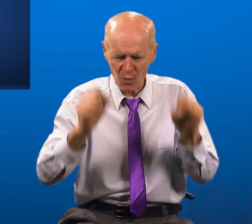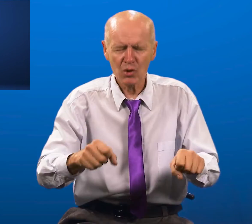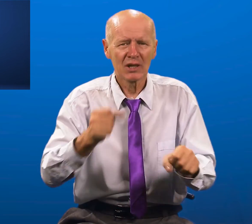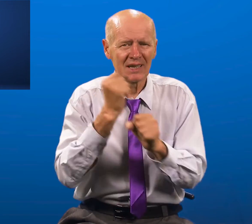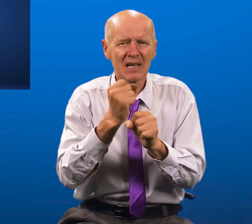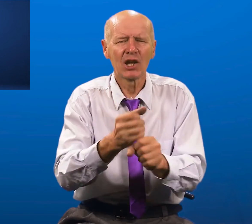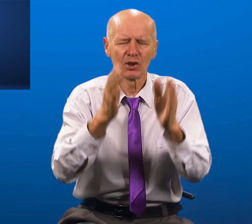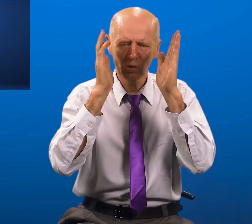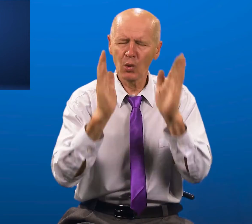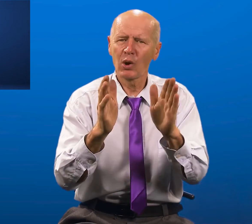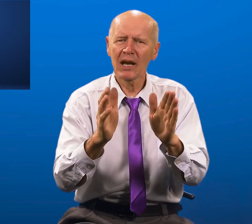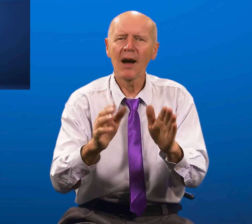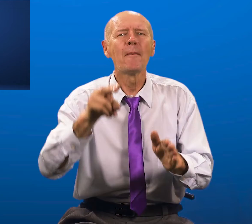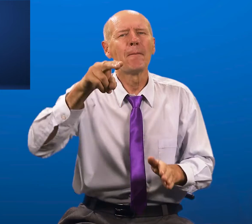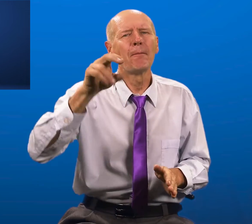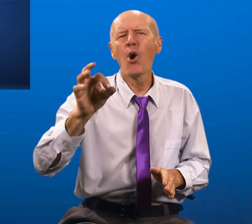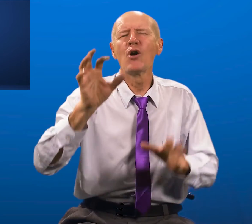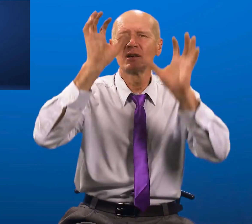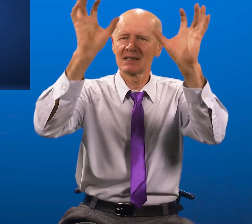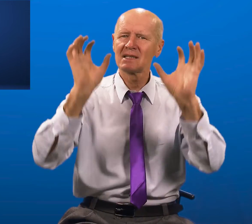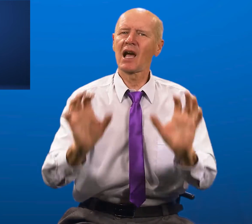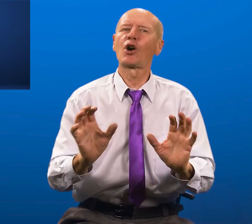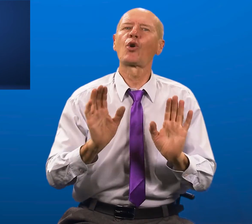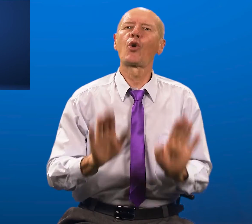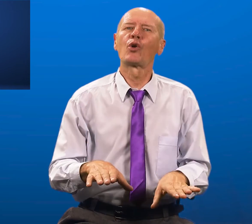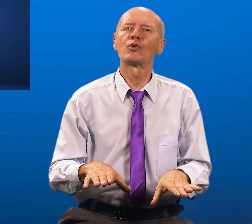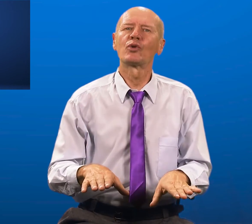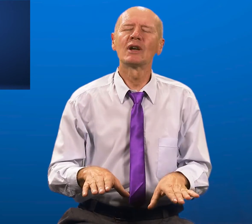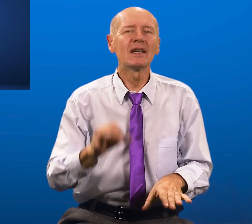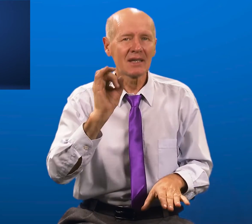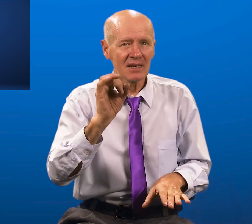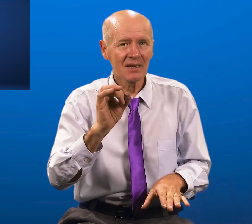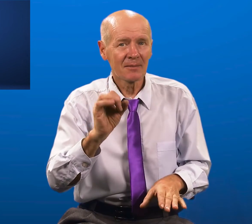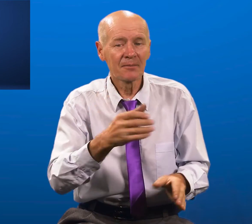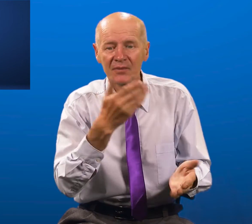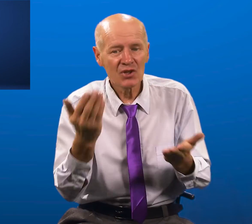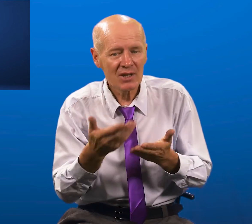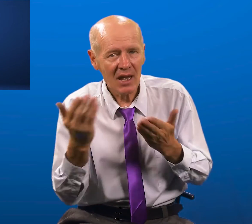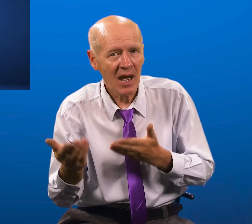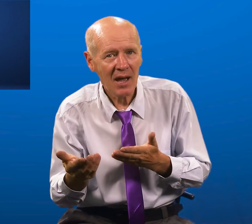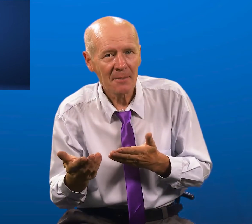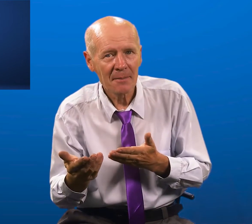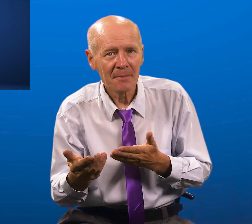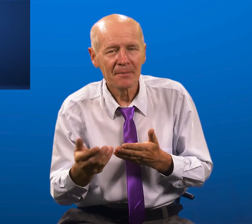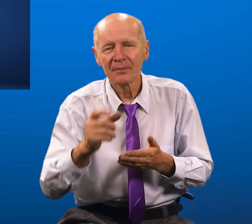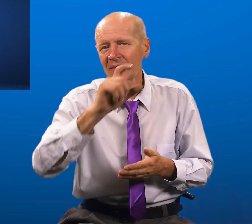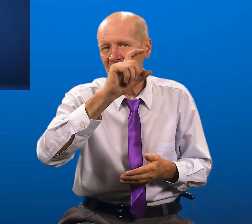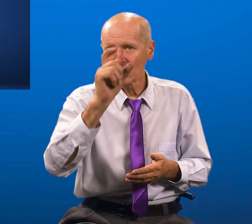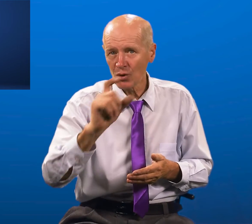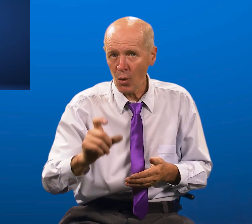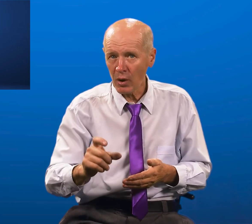то, что законно. И в Бытие 39 главе мы читаем такие строки,